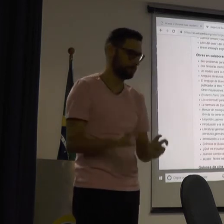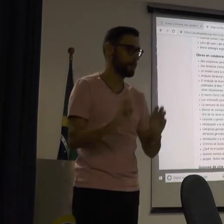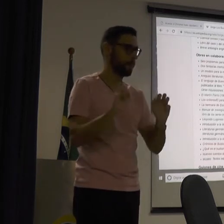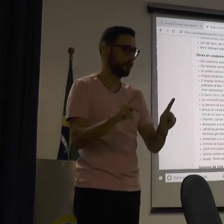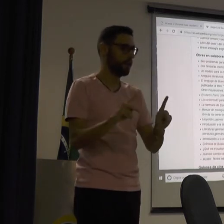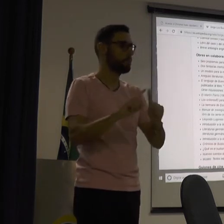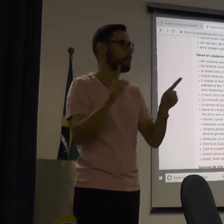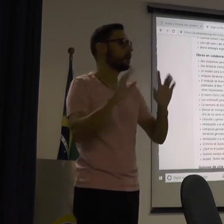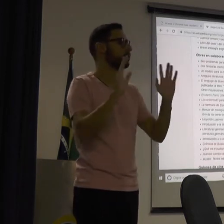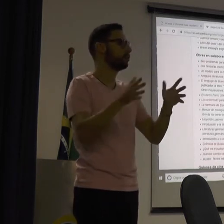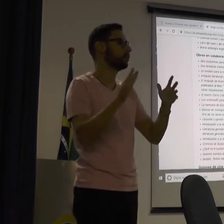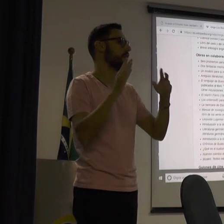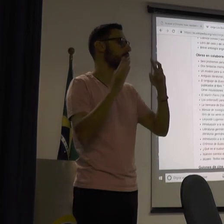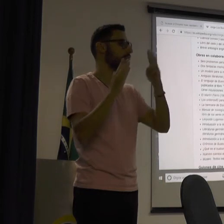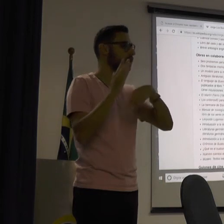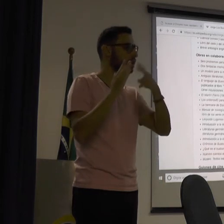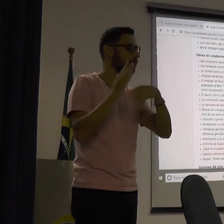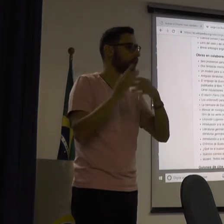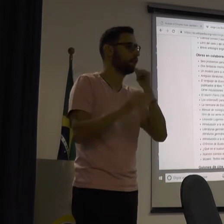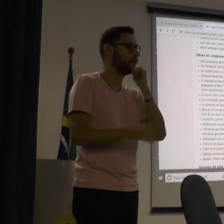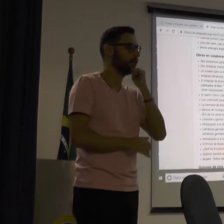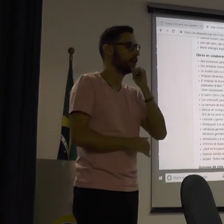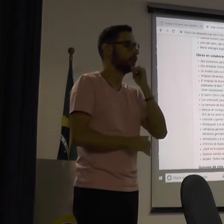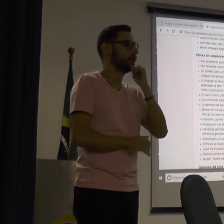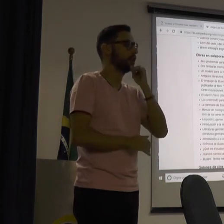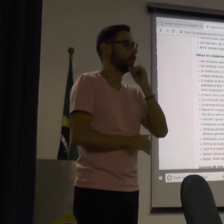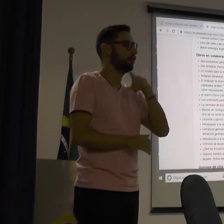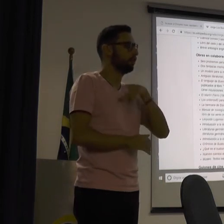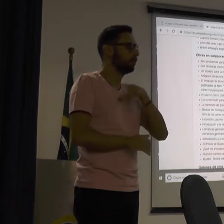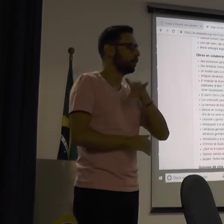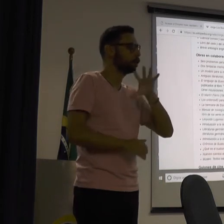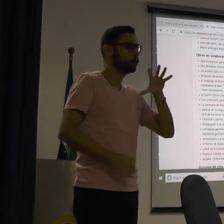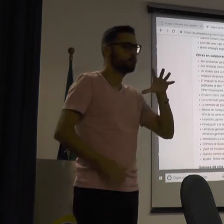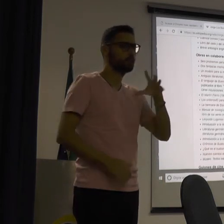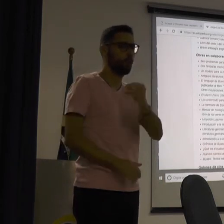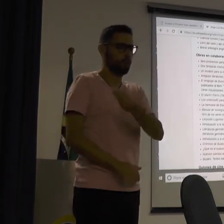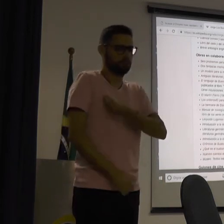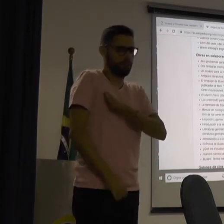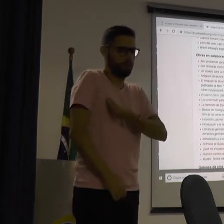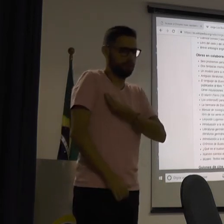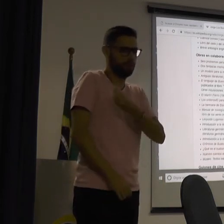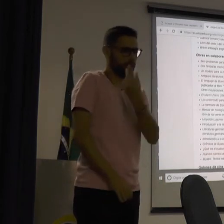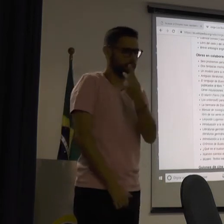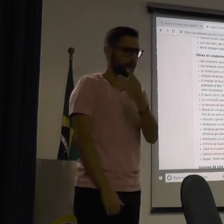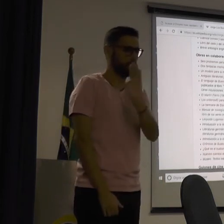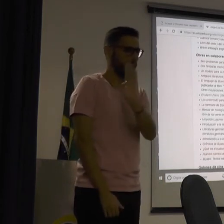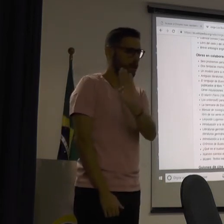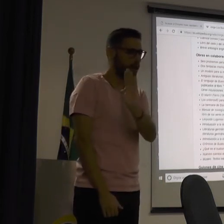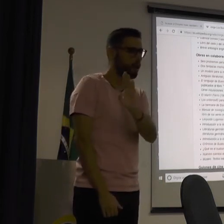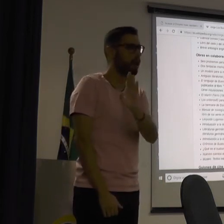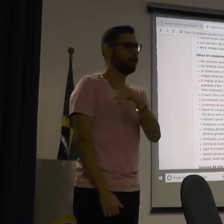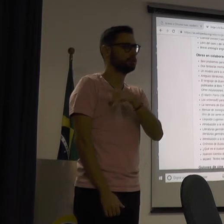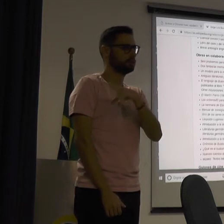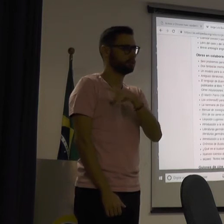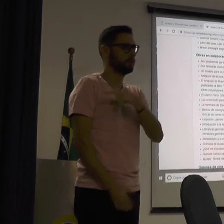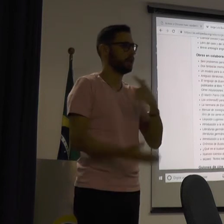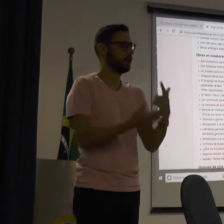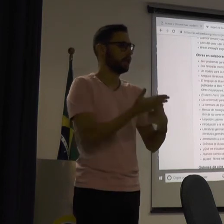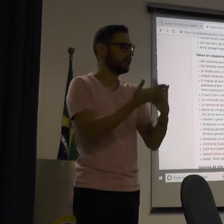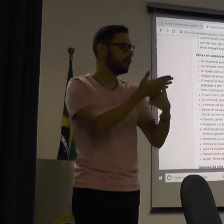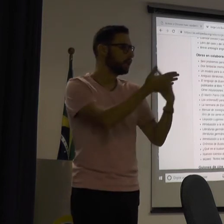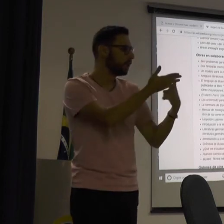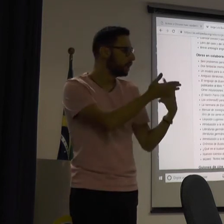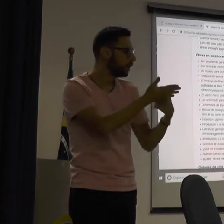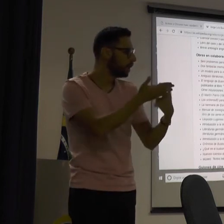que eu achava que ainda, né, com toda a bibliografia recente, que eu tenho lido muito, tanto de livros